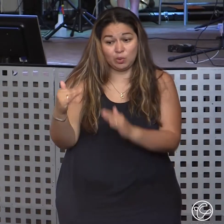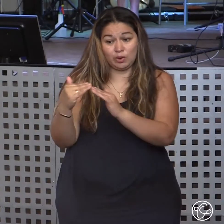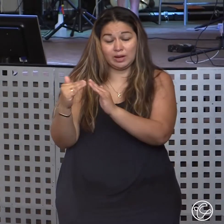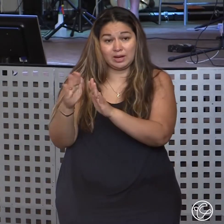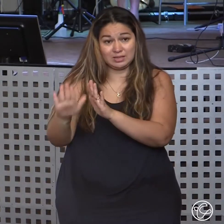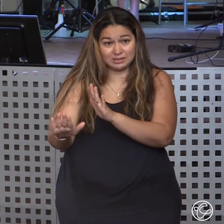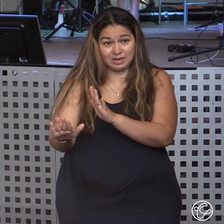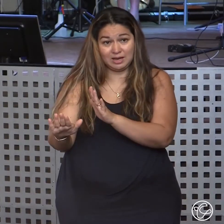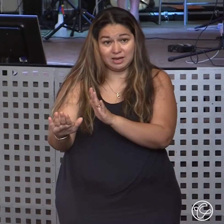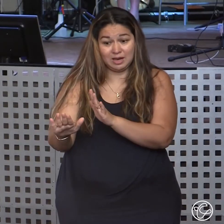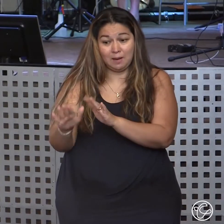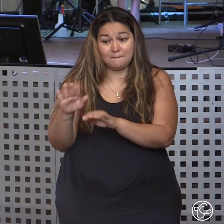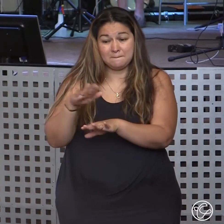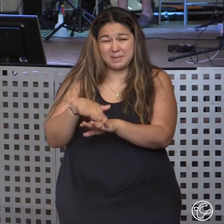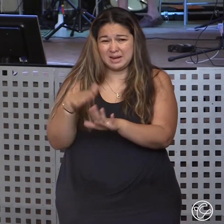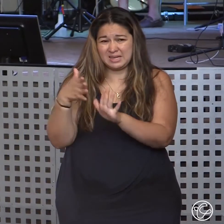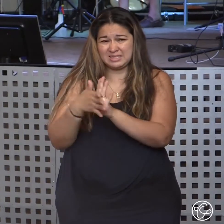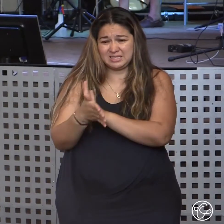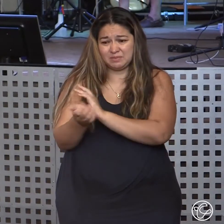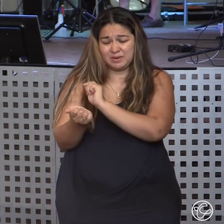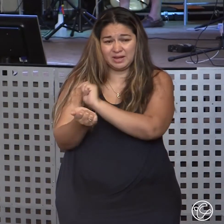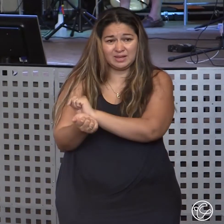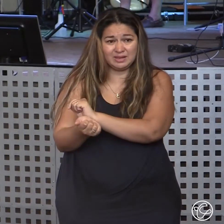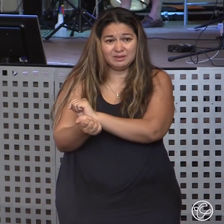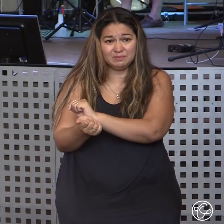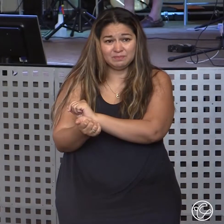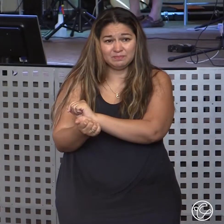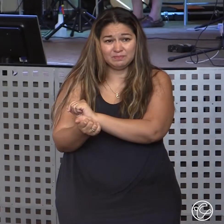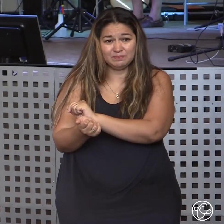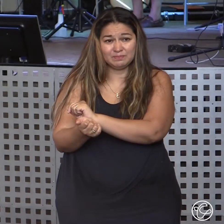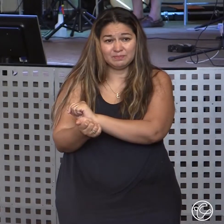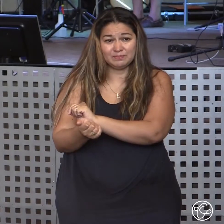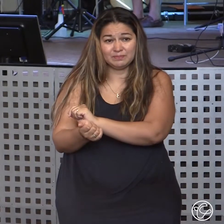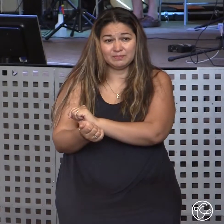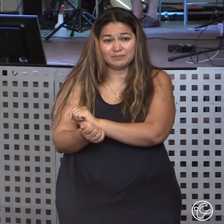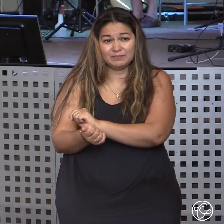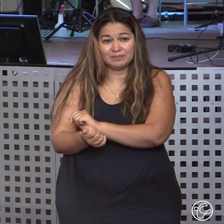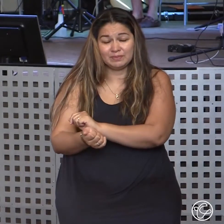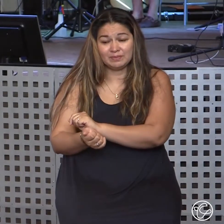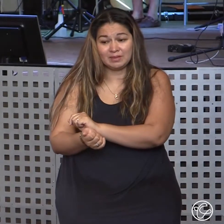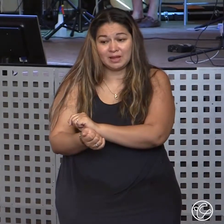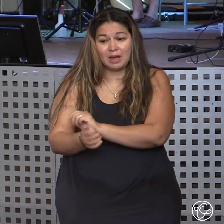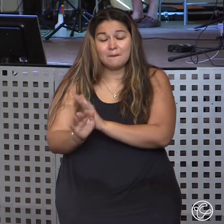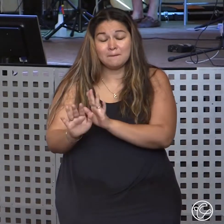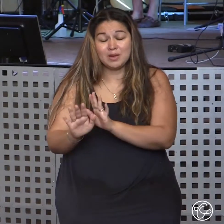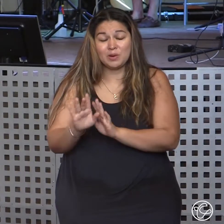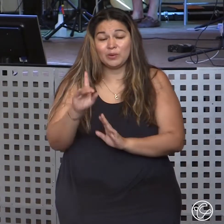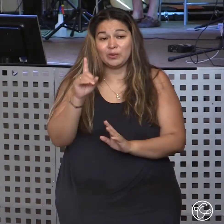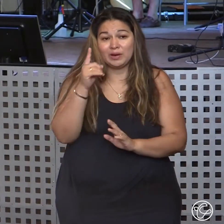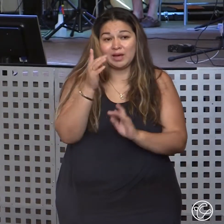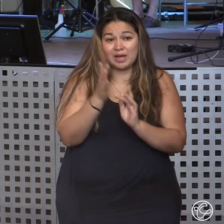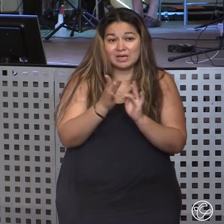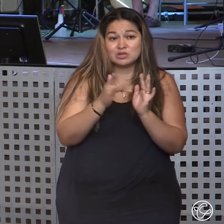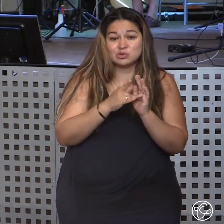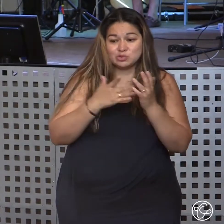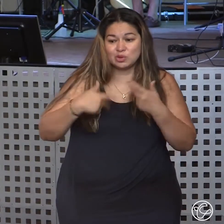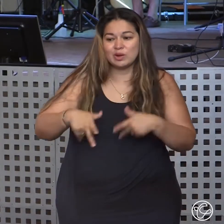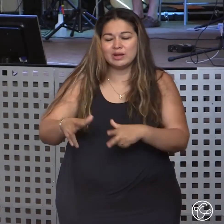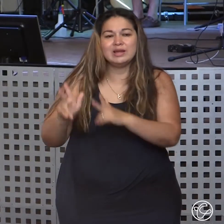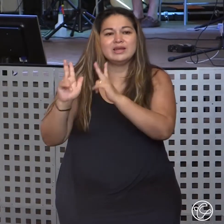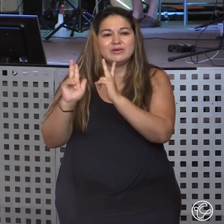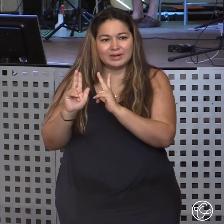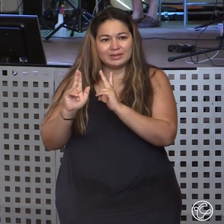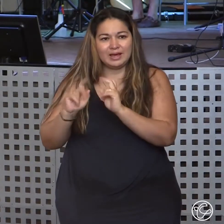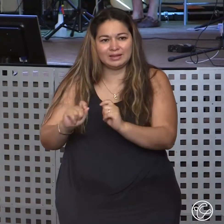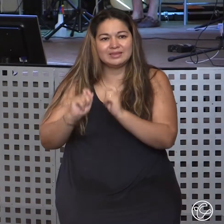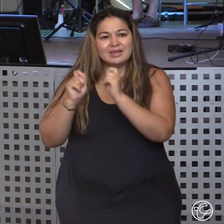su casa, para siempre, no temporalmente, os libertare, si el Hijo os